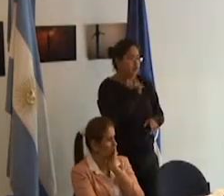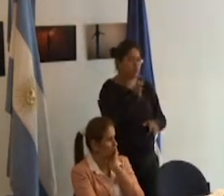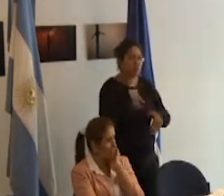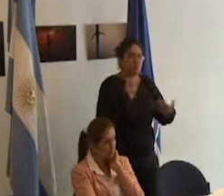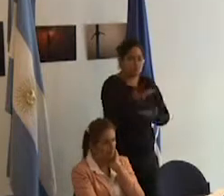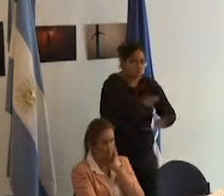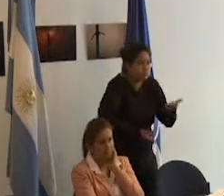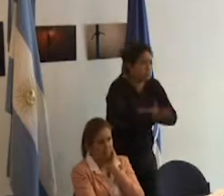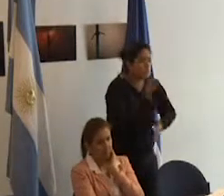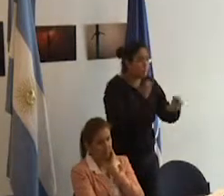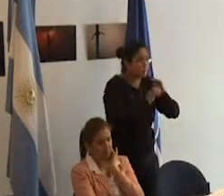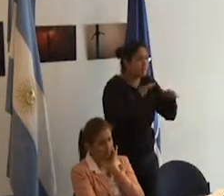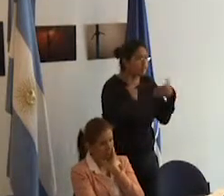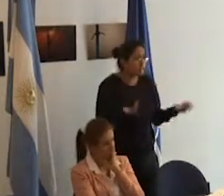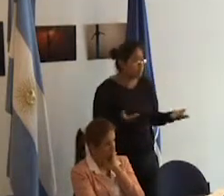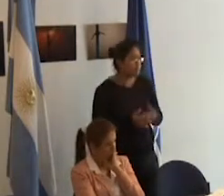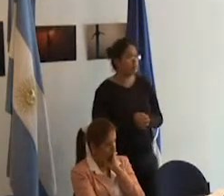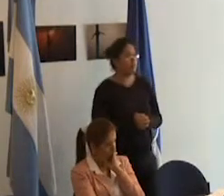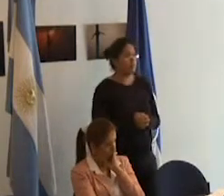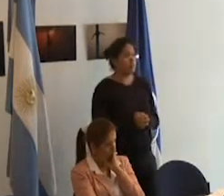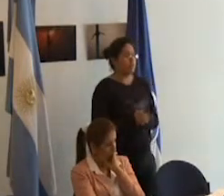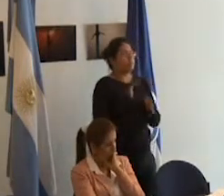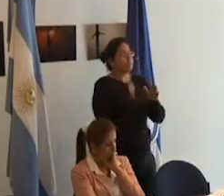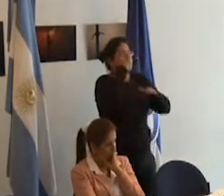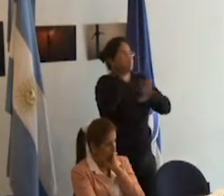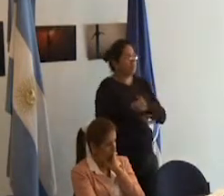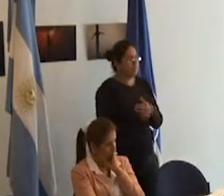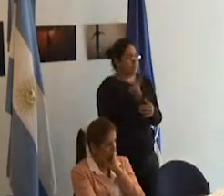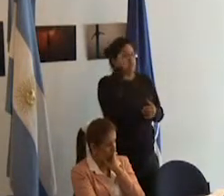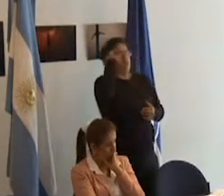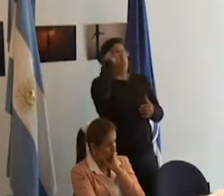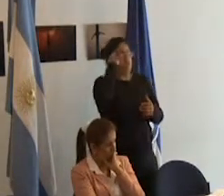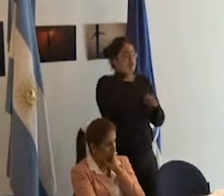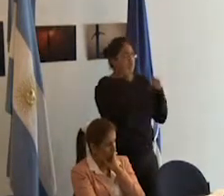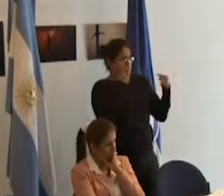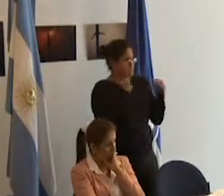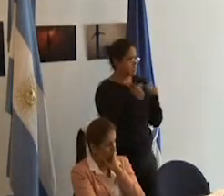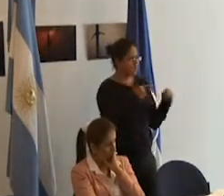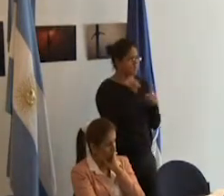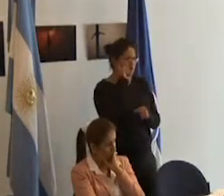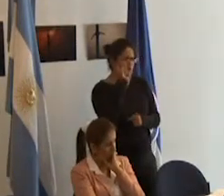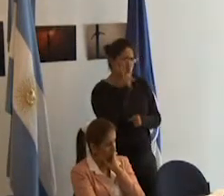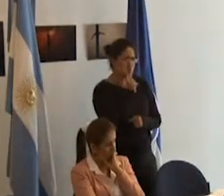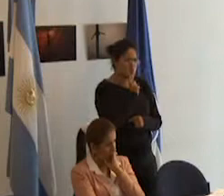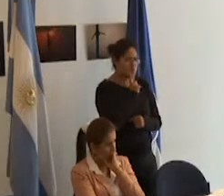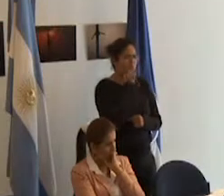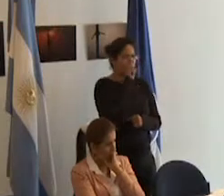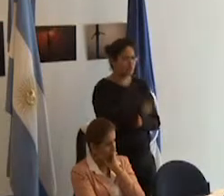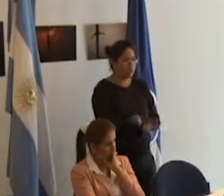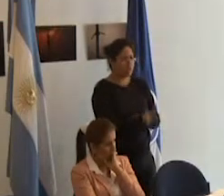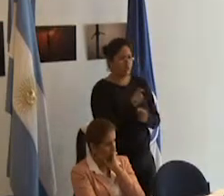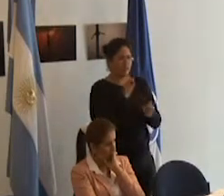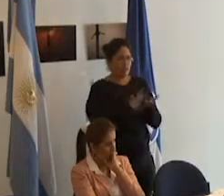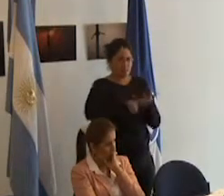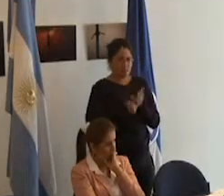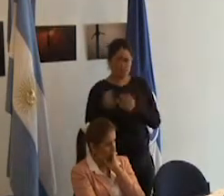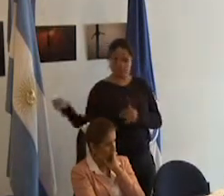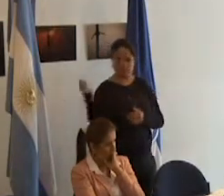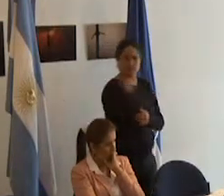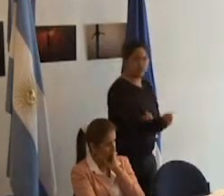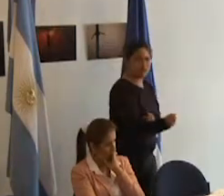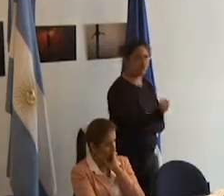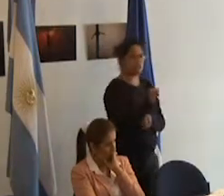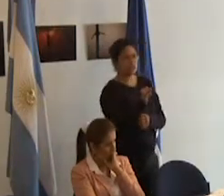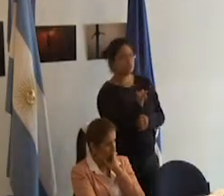no el sordo tampoco se puede comunicar. Después entramos en la discusión de si a los sordos había que llevarles el